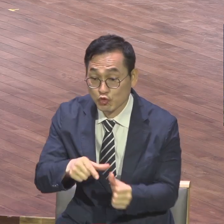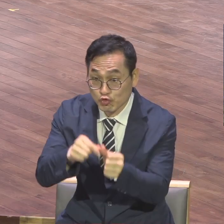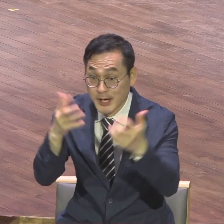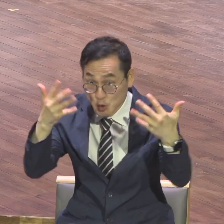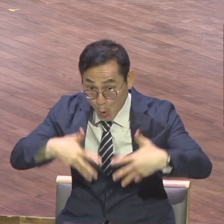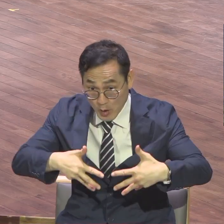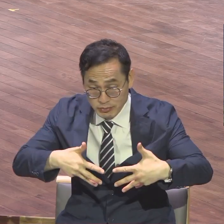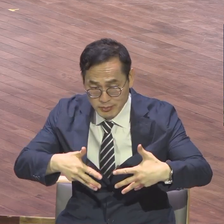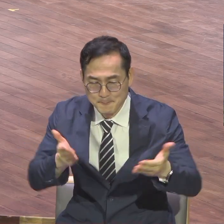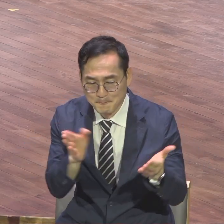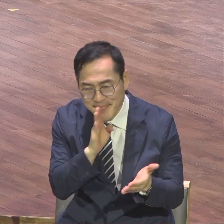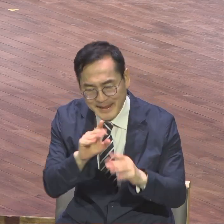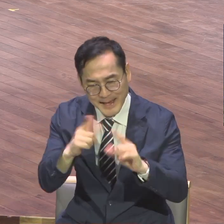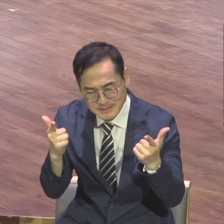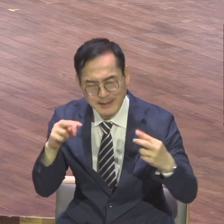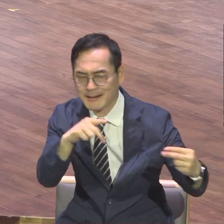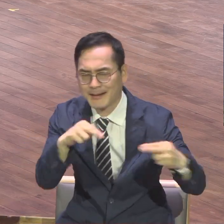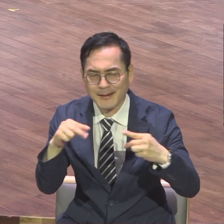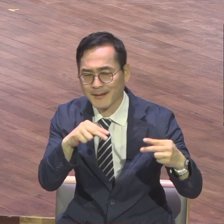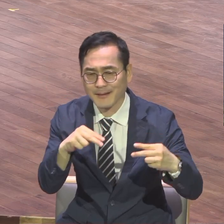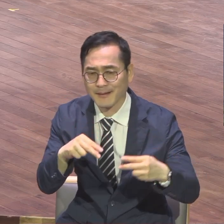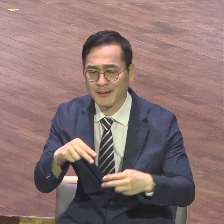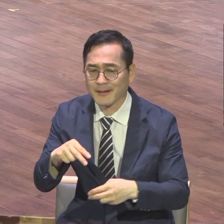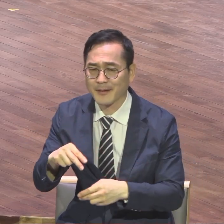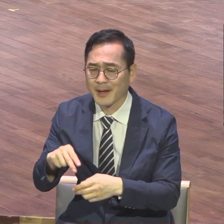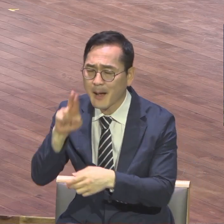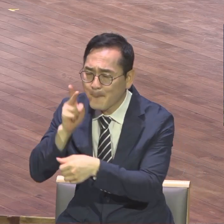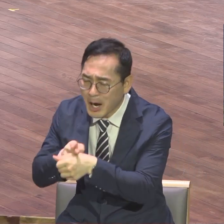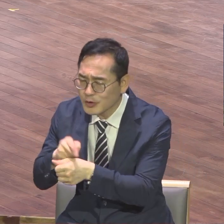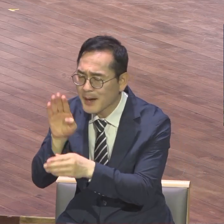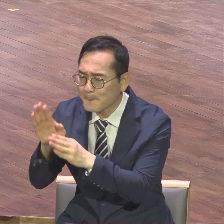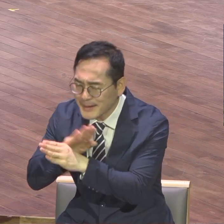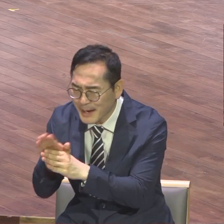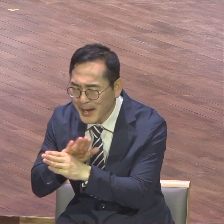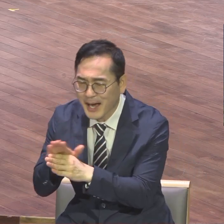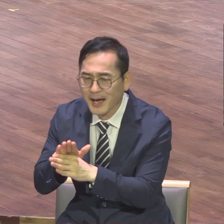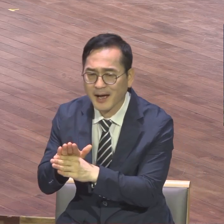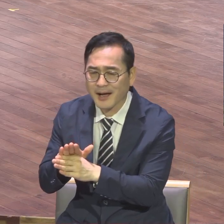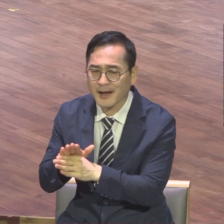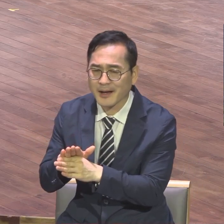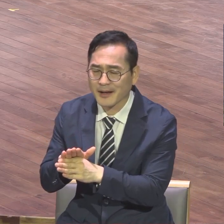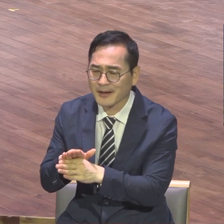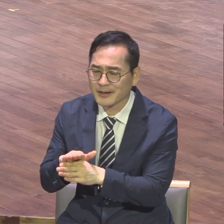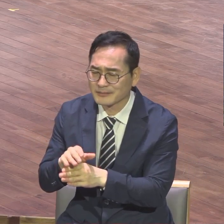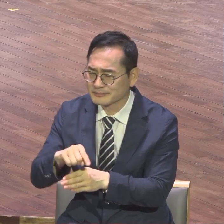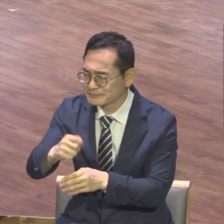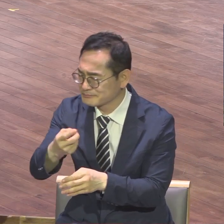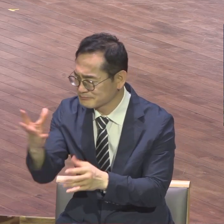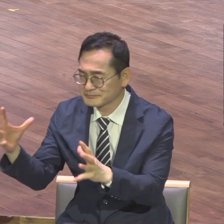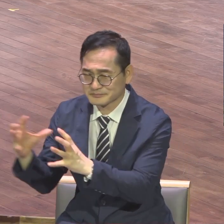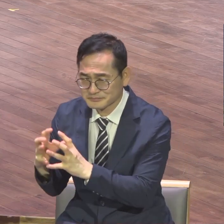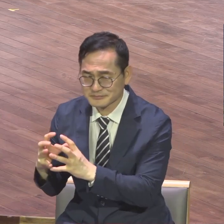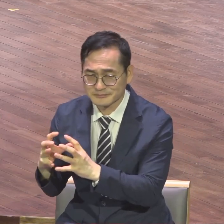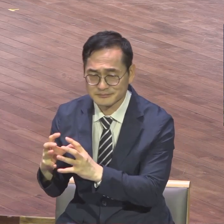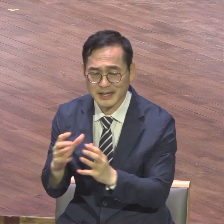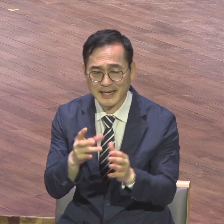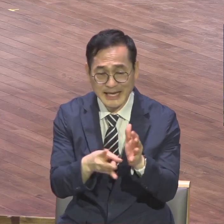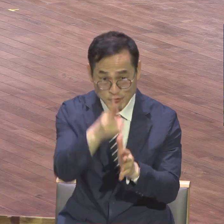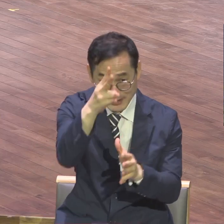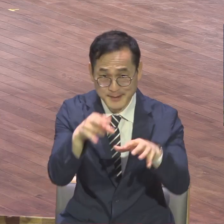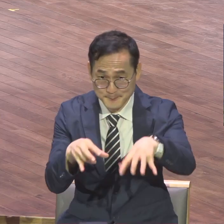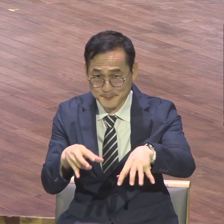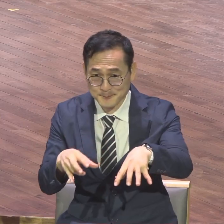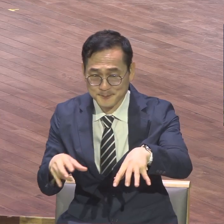논쟁이 붙었습니다. 이때 바울과 바나바를 비롯해서 안디옥 교회 대표들이 예루살렘에서